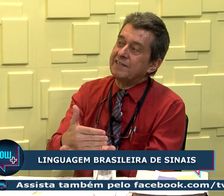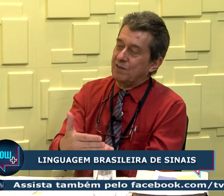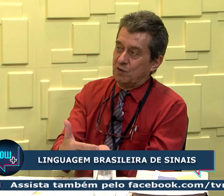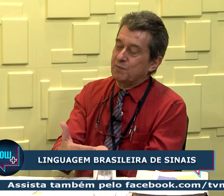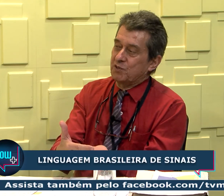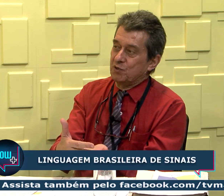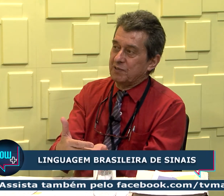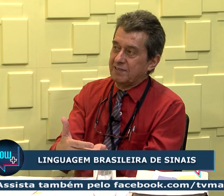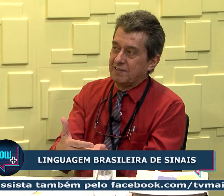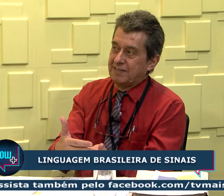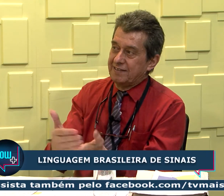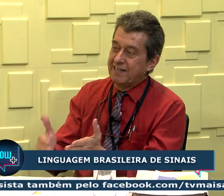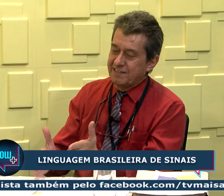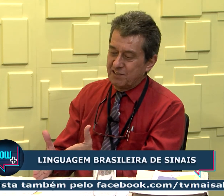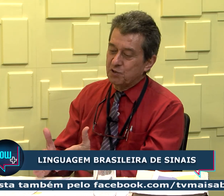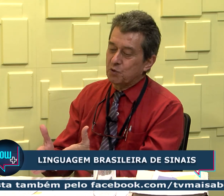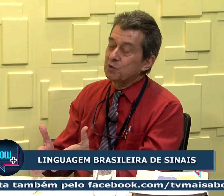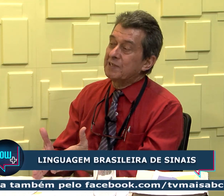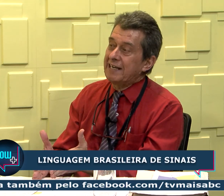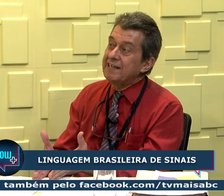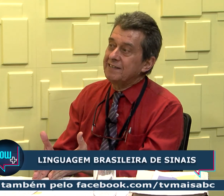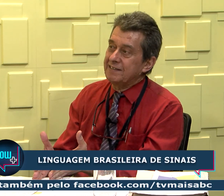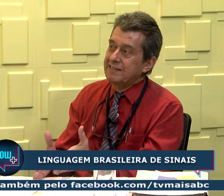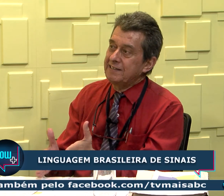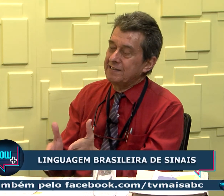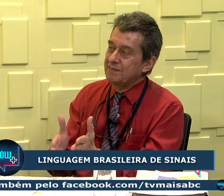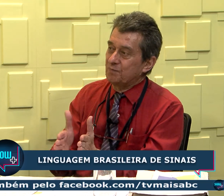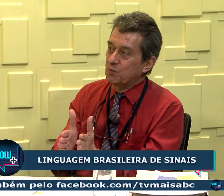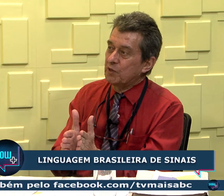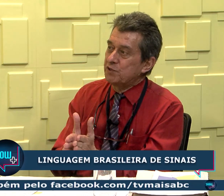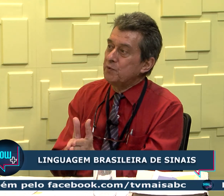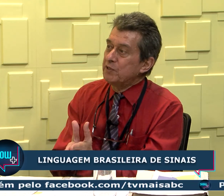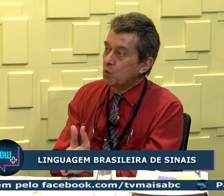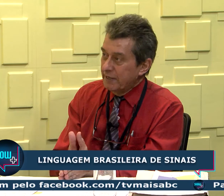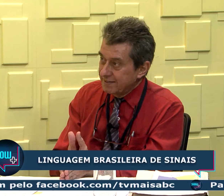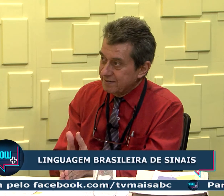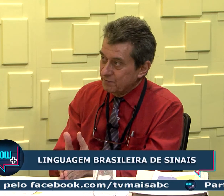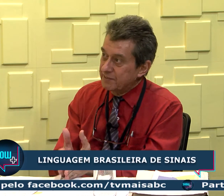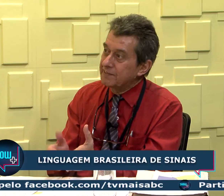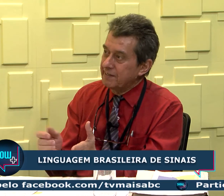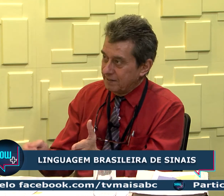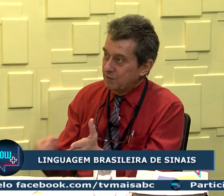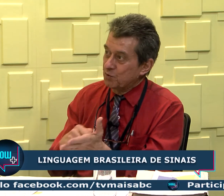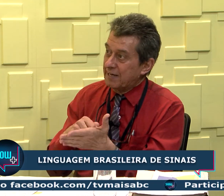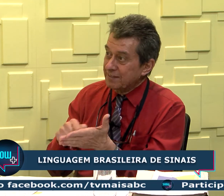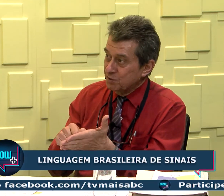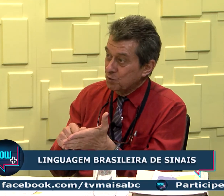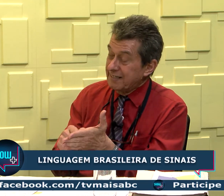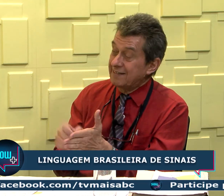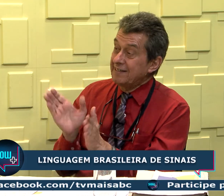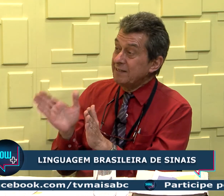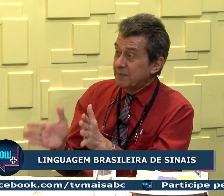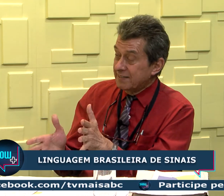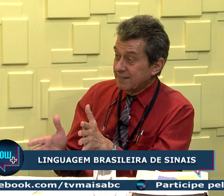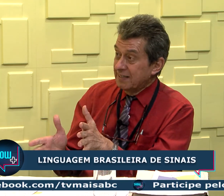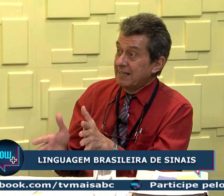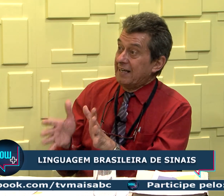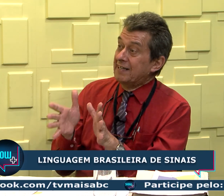com as pessoas desde que se tornou lei em 2002 fernando henrique cardoso assinou quer libras ela